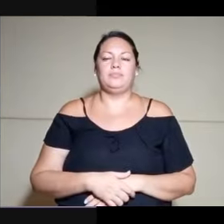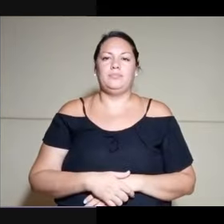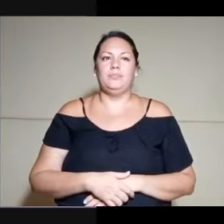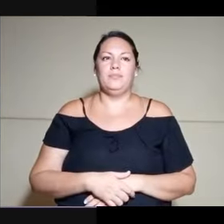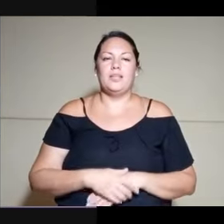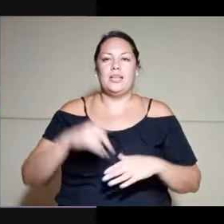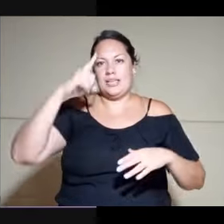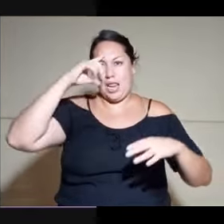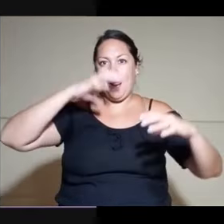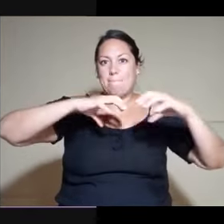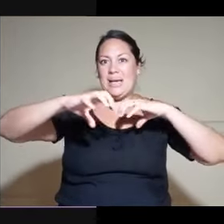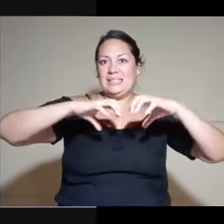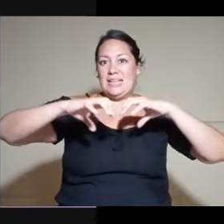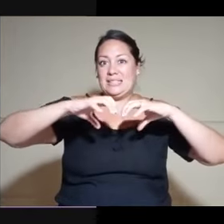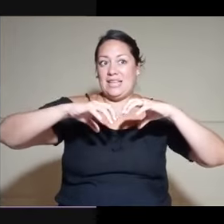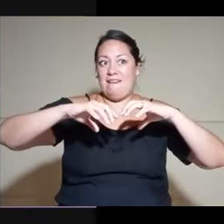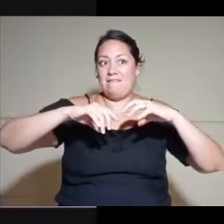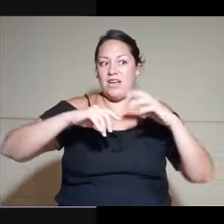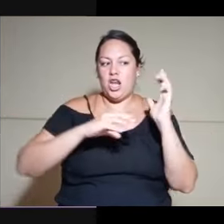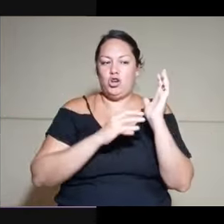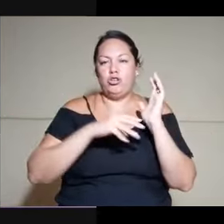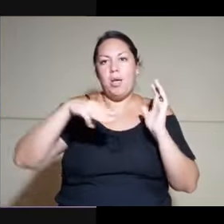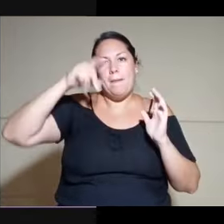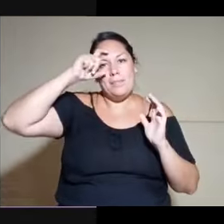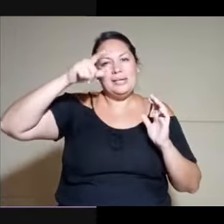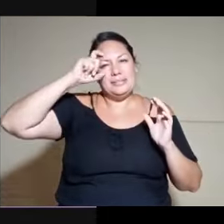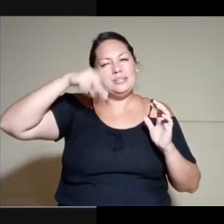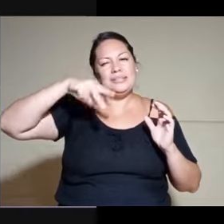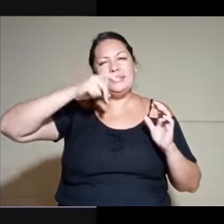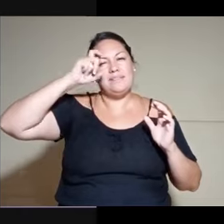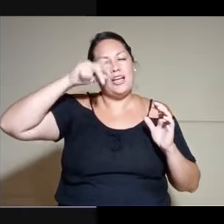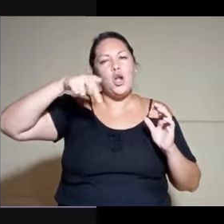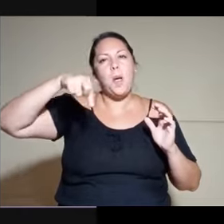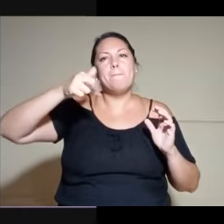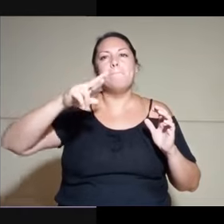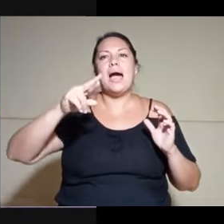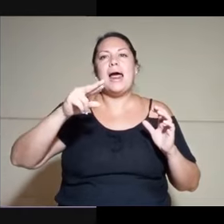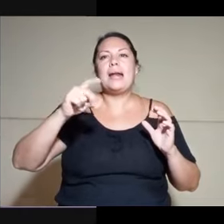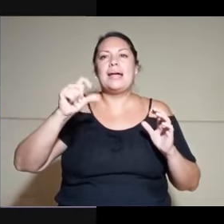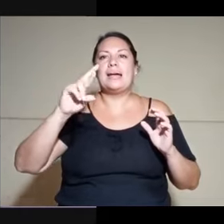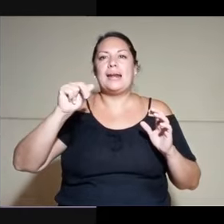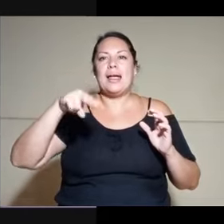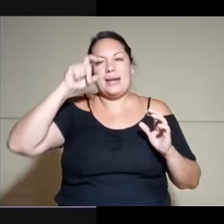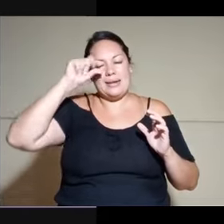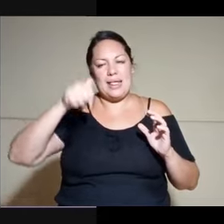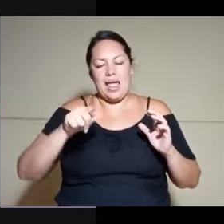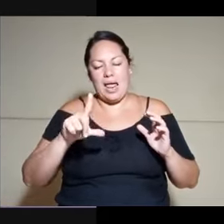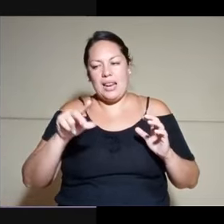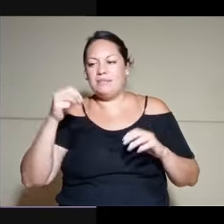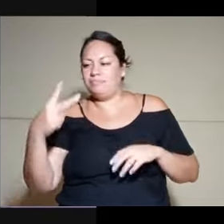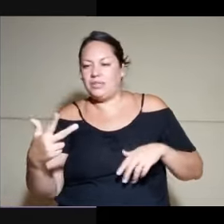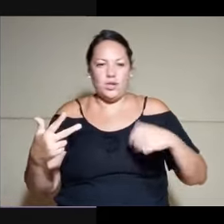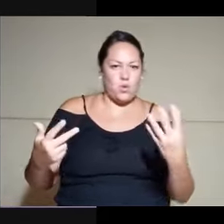audición vestibulares del equilibrio que también están en la protuberancia. Y en el mesencéfalo, fíjense que tiene que ver con todos estos